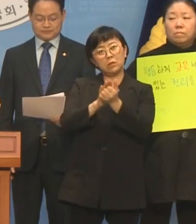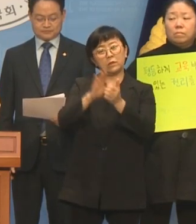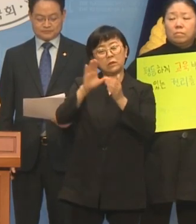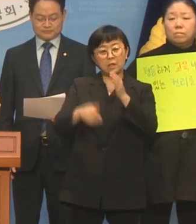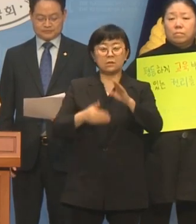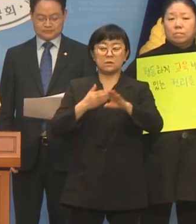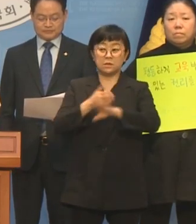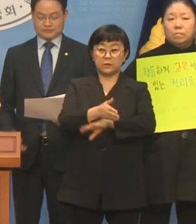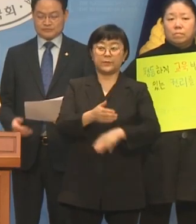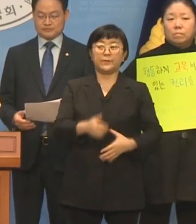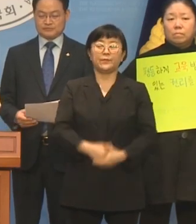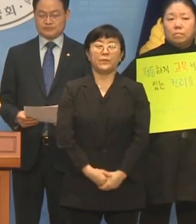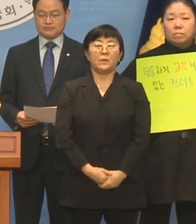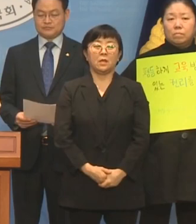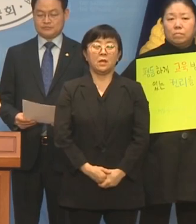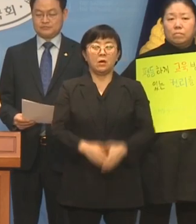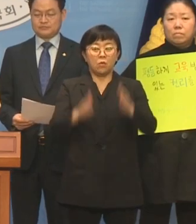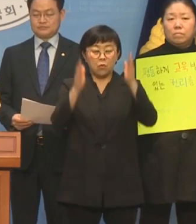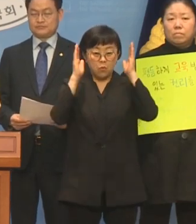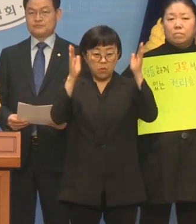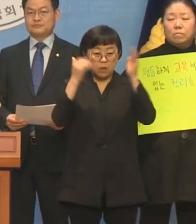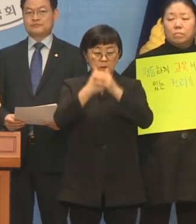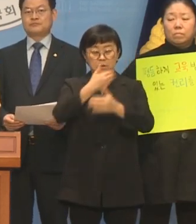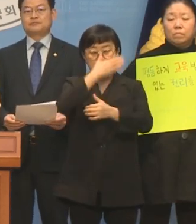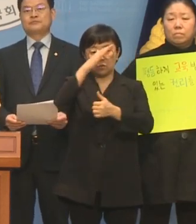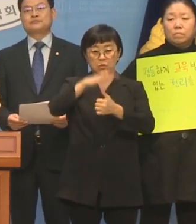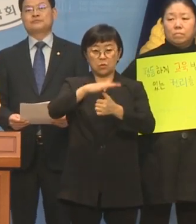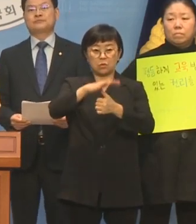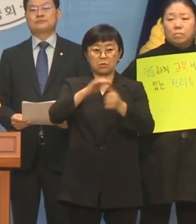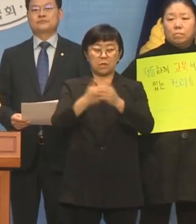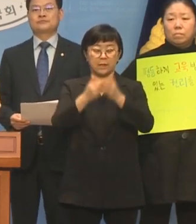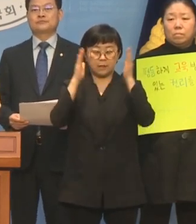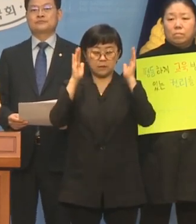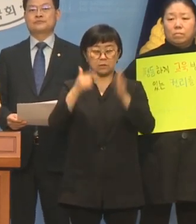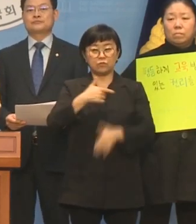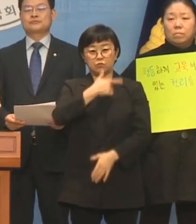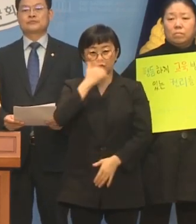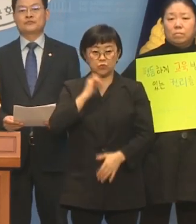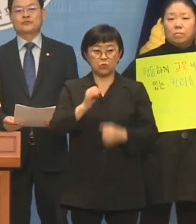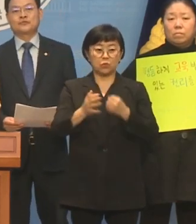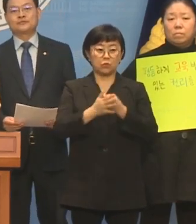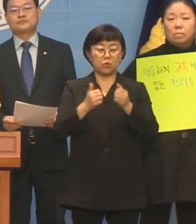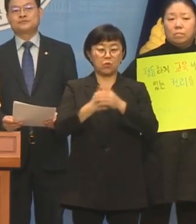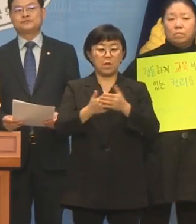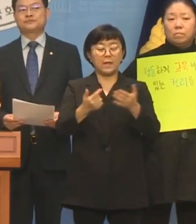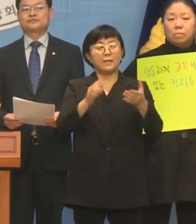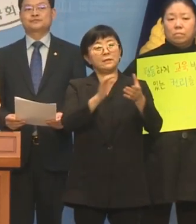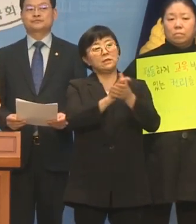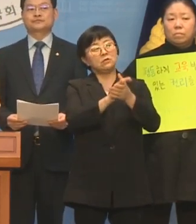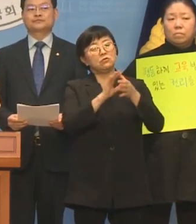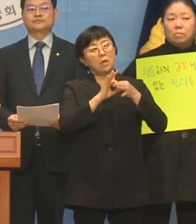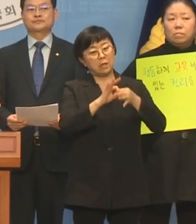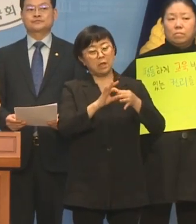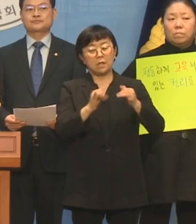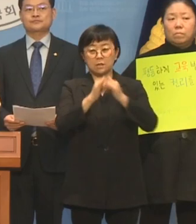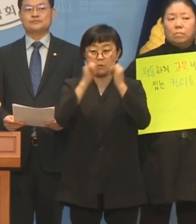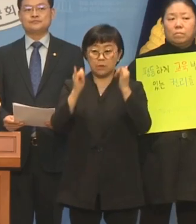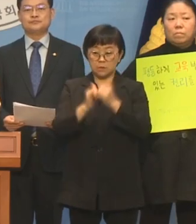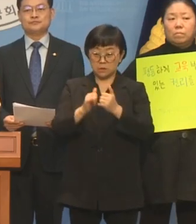있다. 학년기와 청소년기에는 학습 부진과 또래 관계 형성 등 사회성의